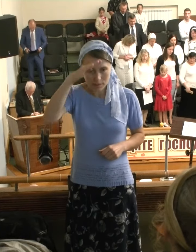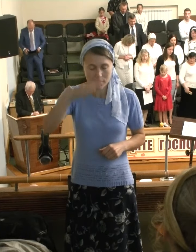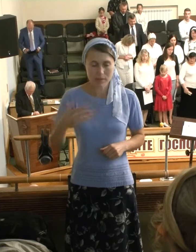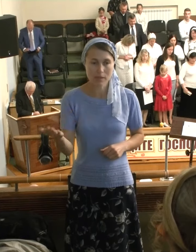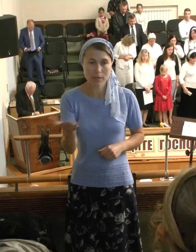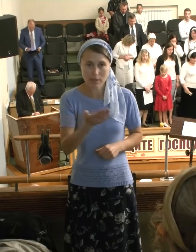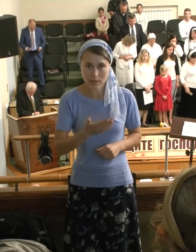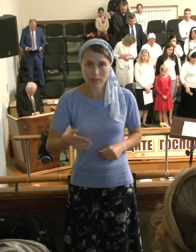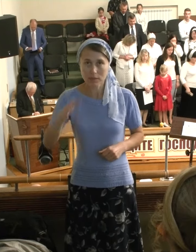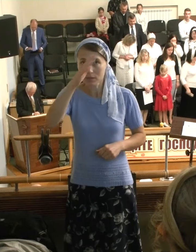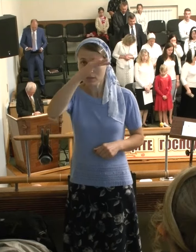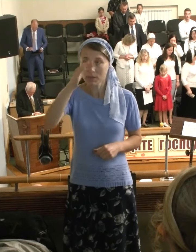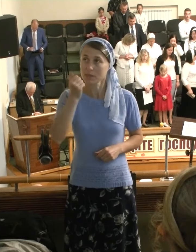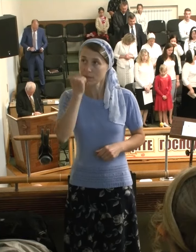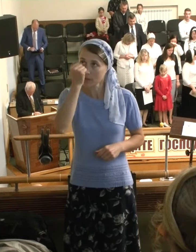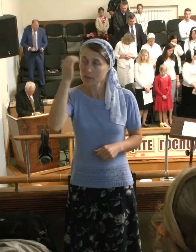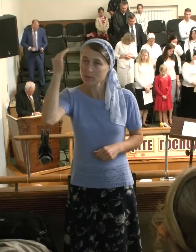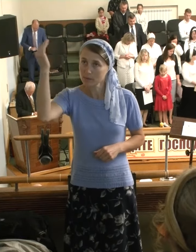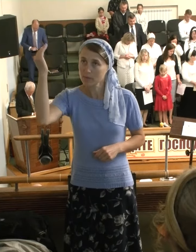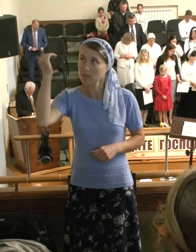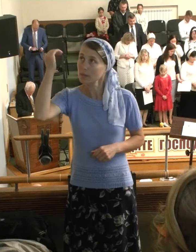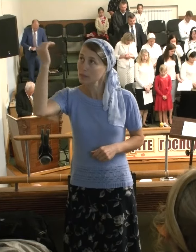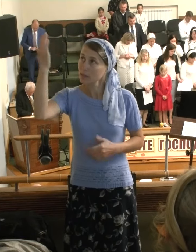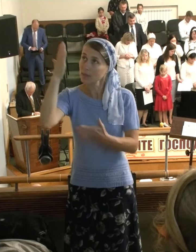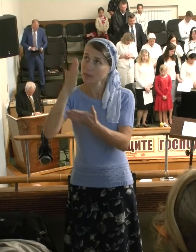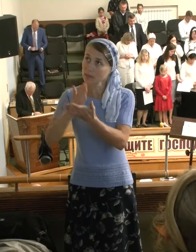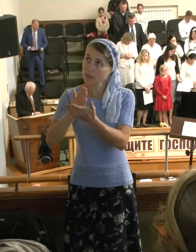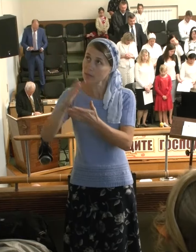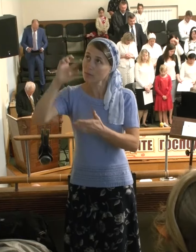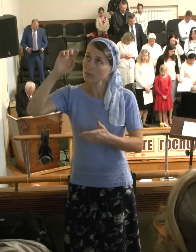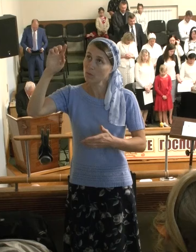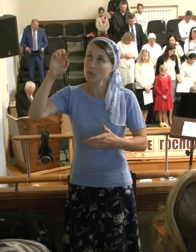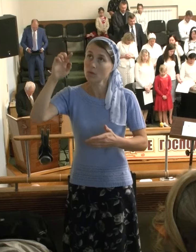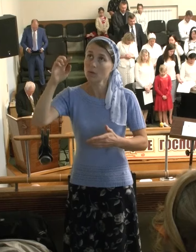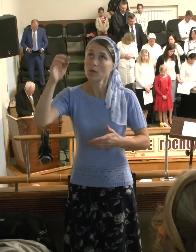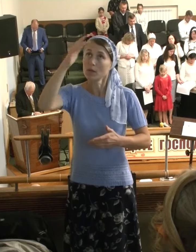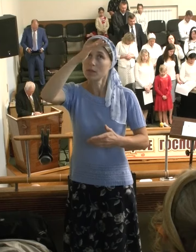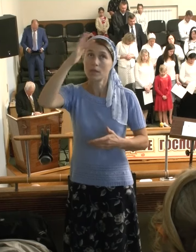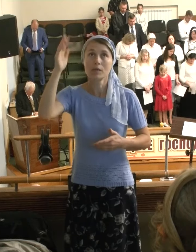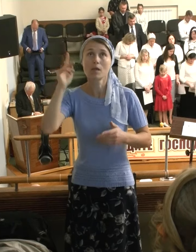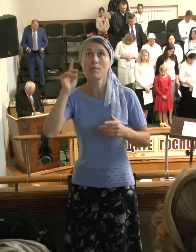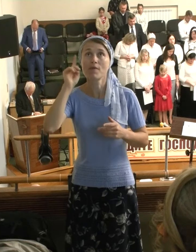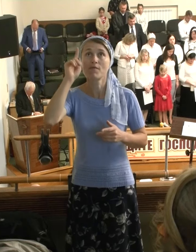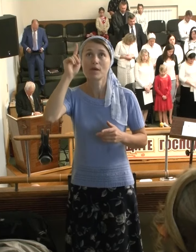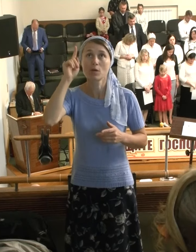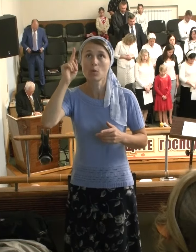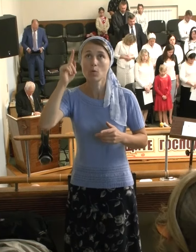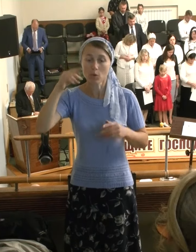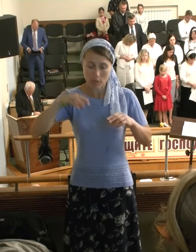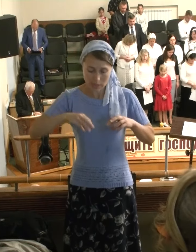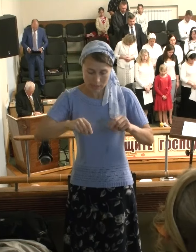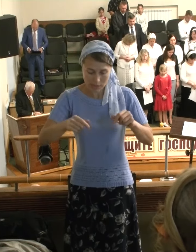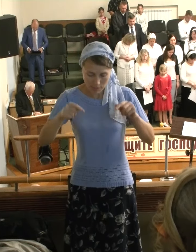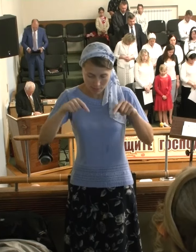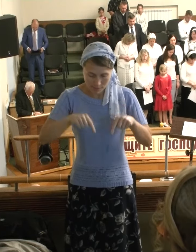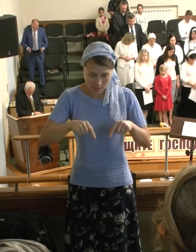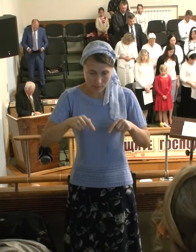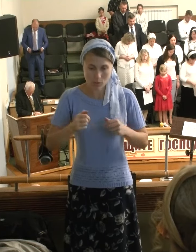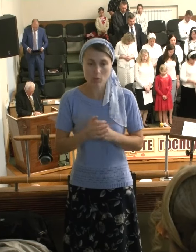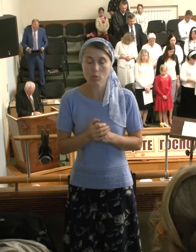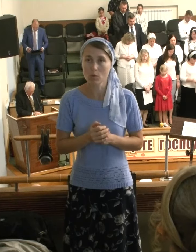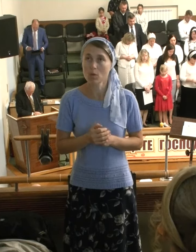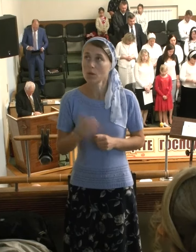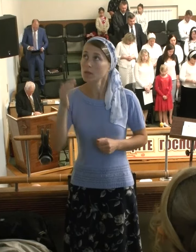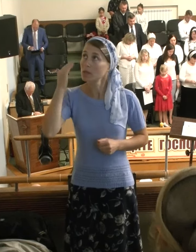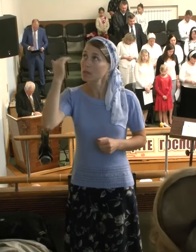Небесный, благодарим Тебя, ведь Бог на небе вверху, на земле внизу, и там, где народ твой собирается,